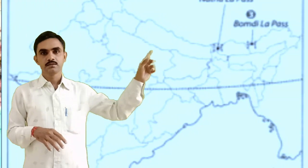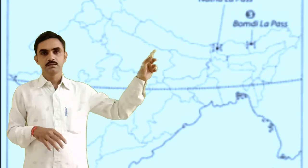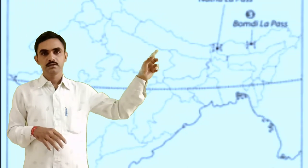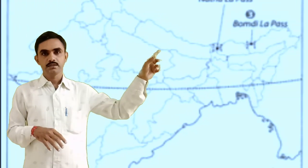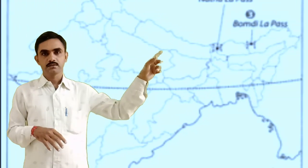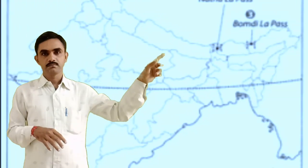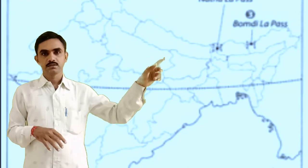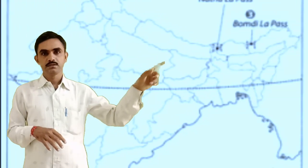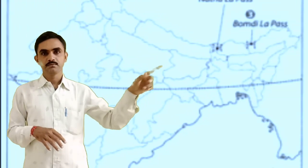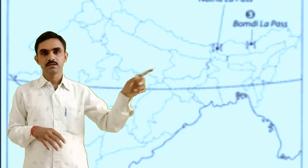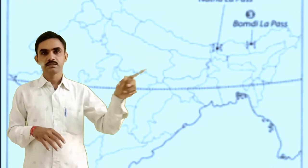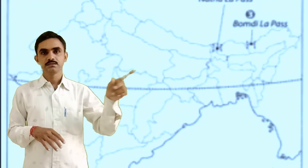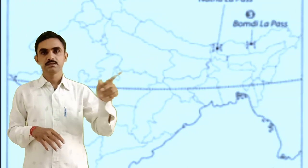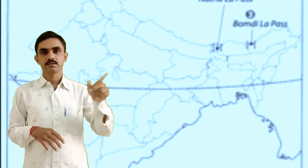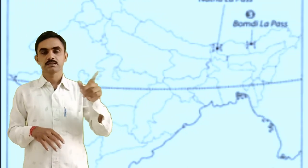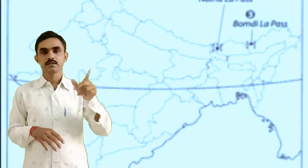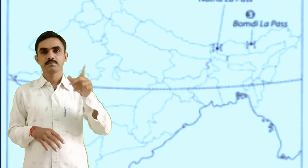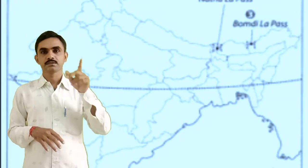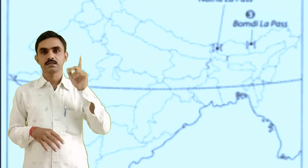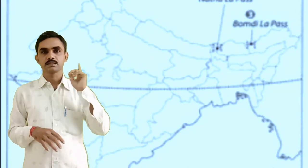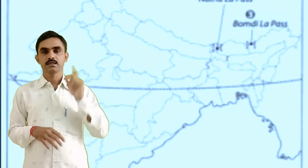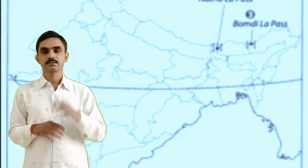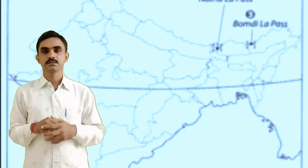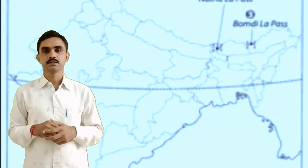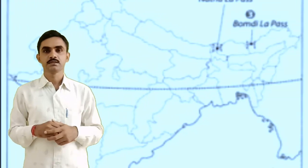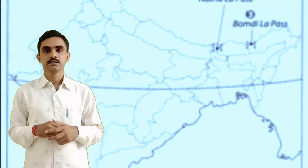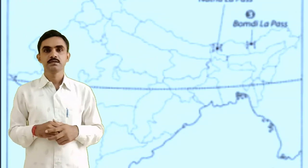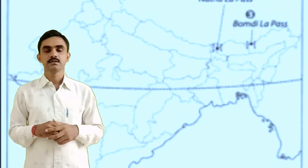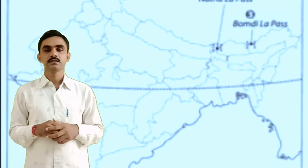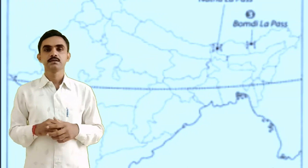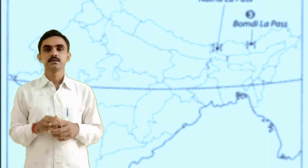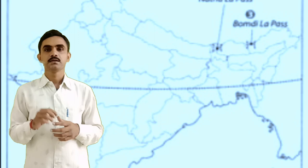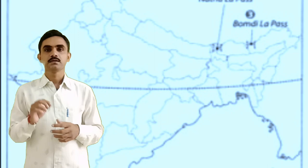અંદર એક મધ્યમાંથી જે રેખા પસાર થાય છે